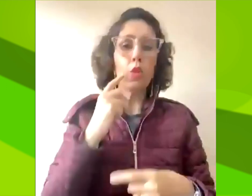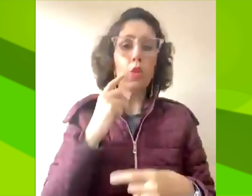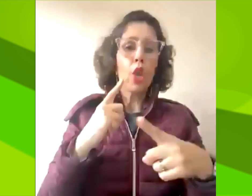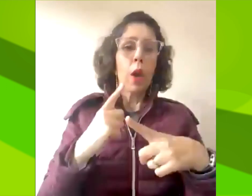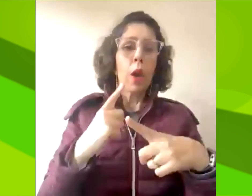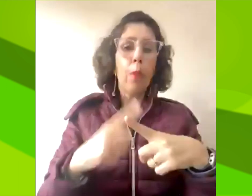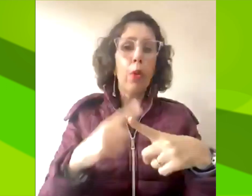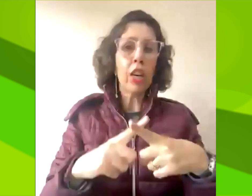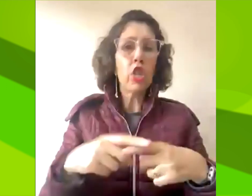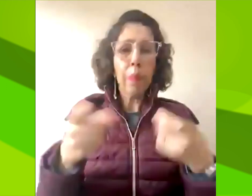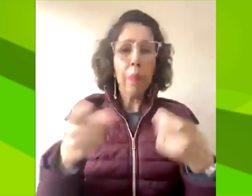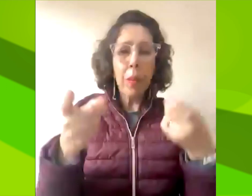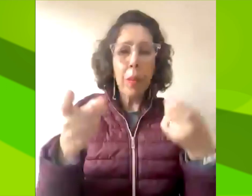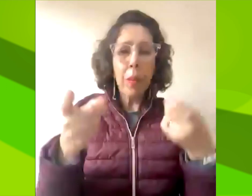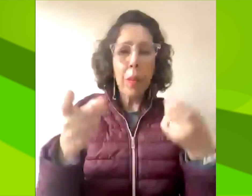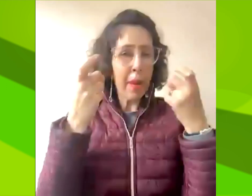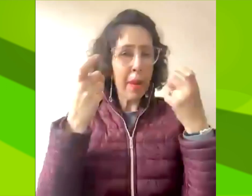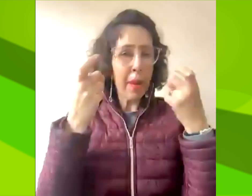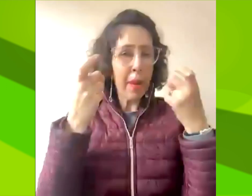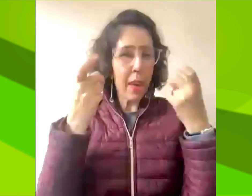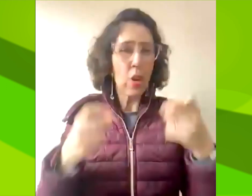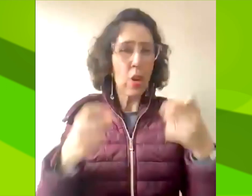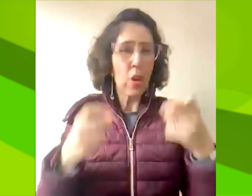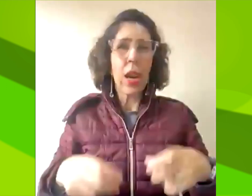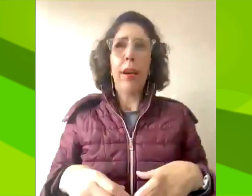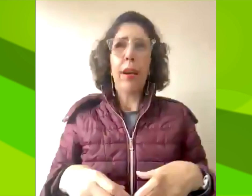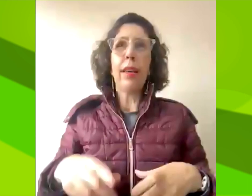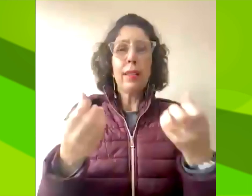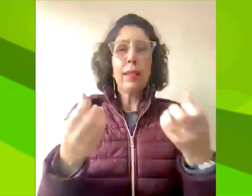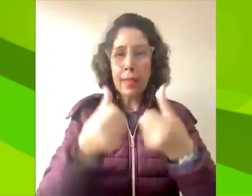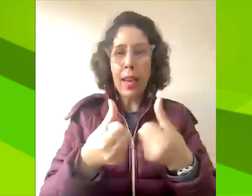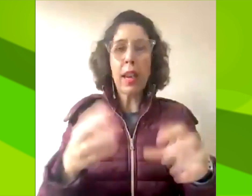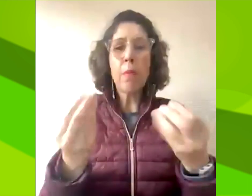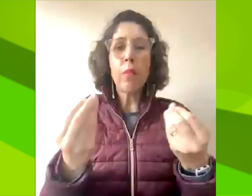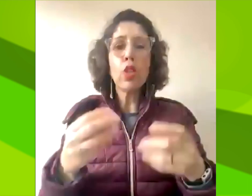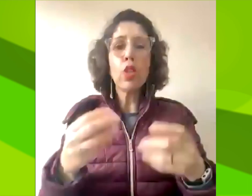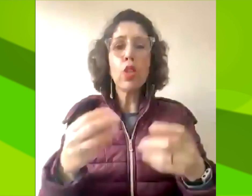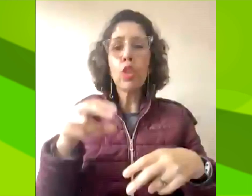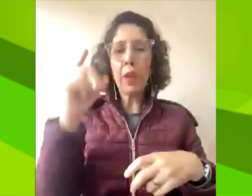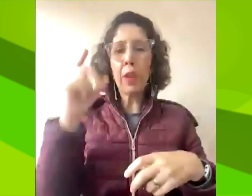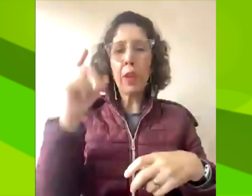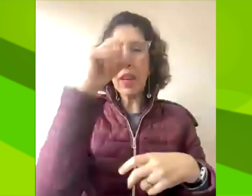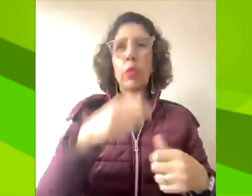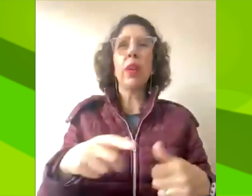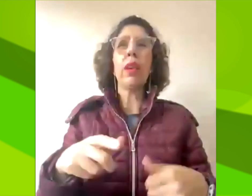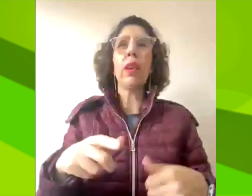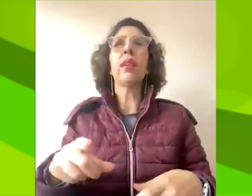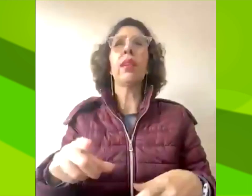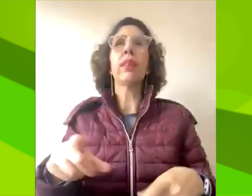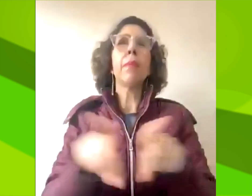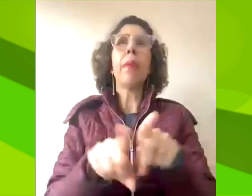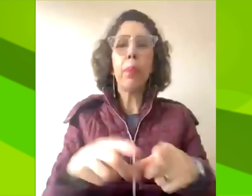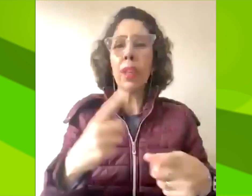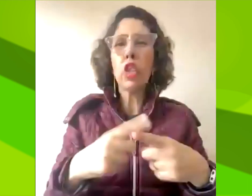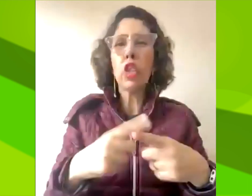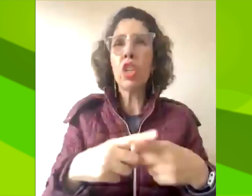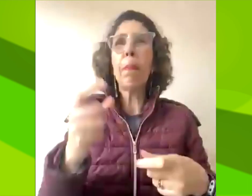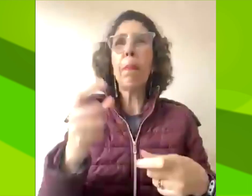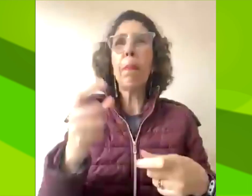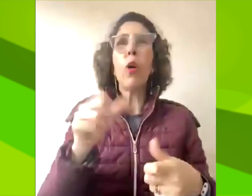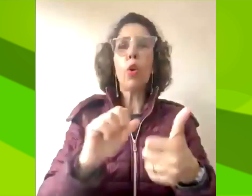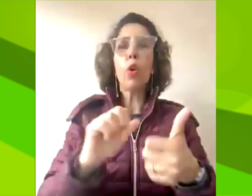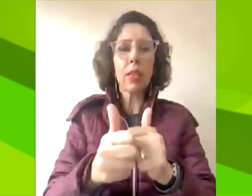surdos. Porque a gente percebeu que D6 era muito difícil e também porque tinha